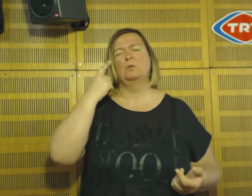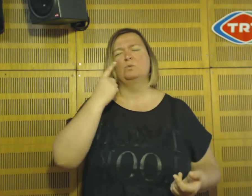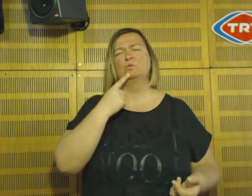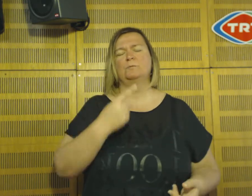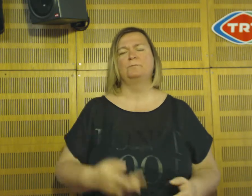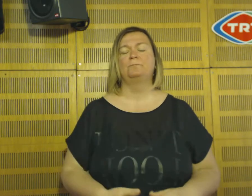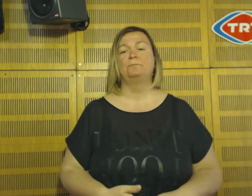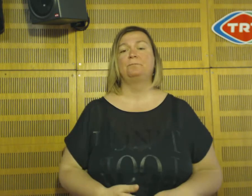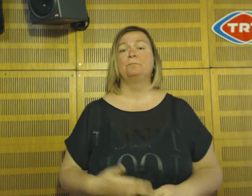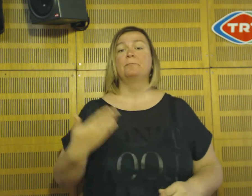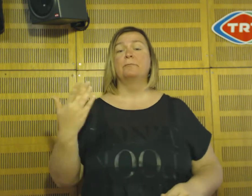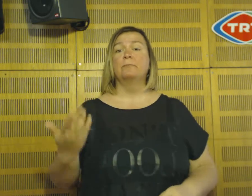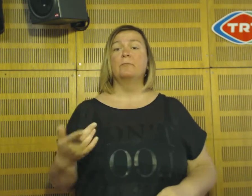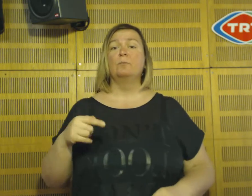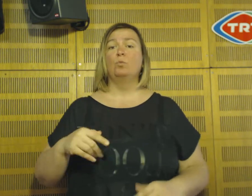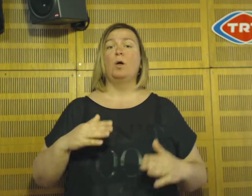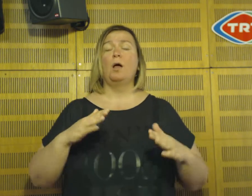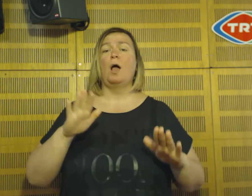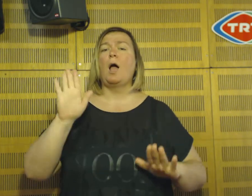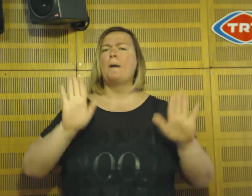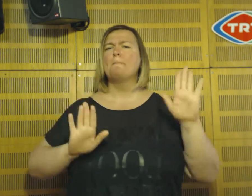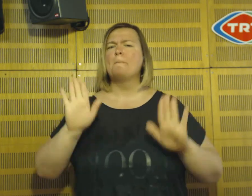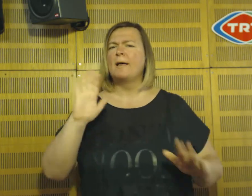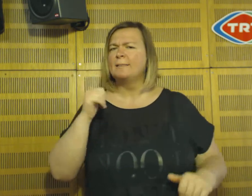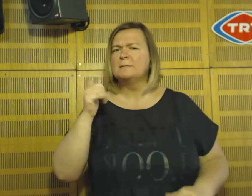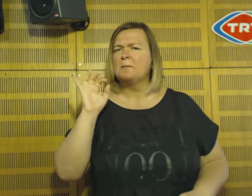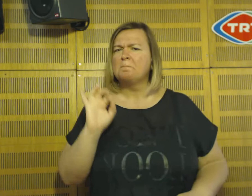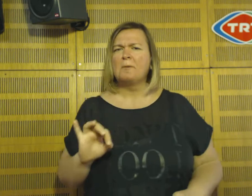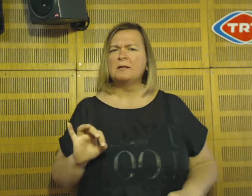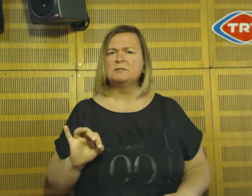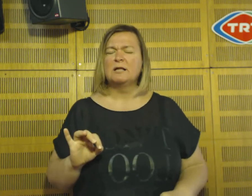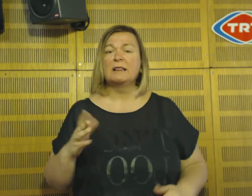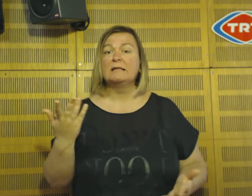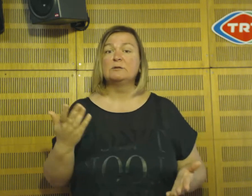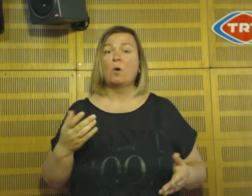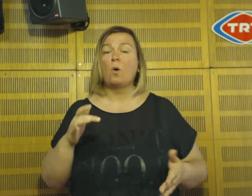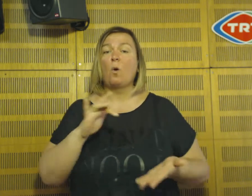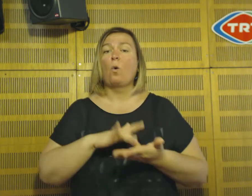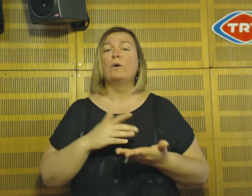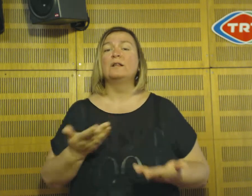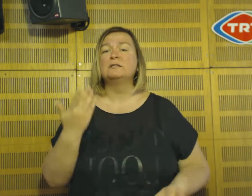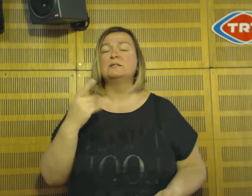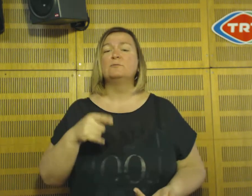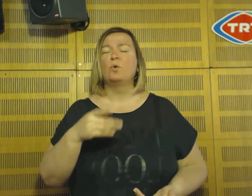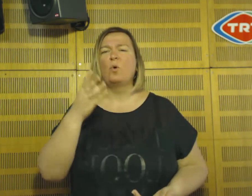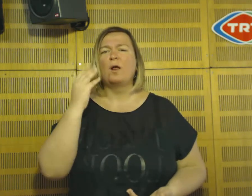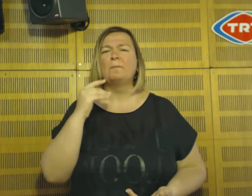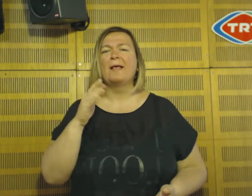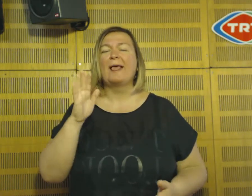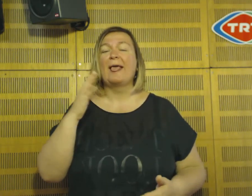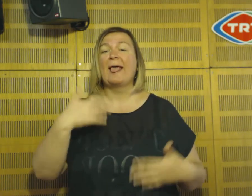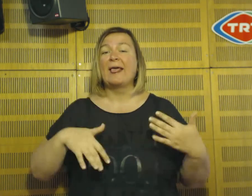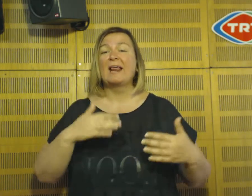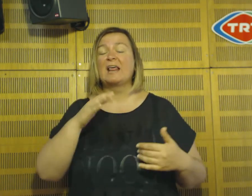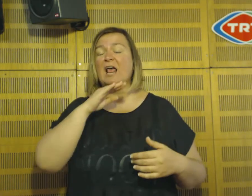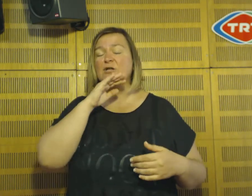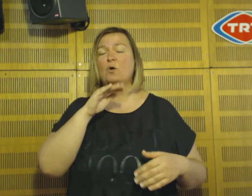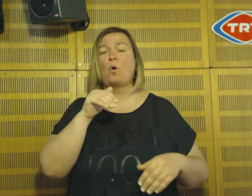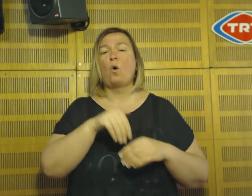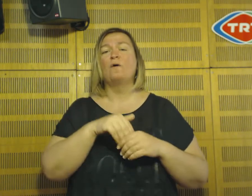Evet, şimdi bu kampanya ne zaman başladı ve nasıl ortaya çıktı bunu öğrenelim sizden. Engelli ve yaşlı komşunun oy verme hakkına destek